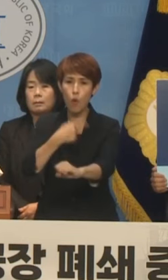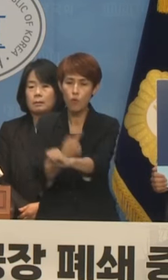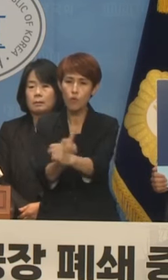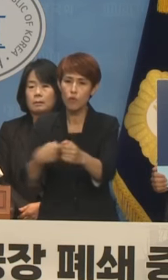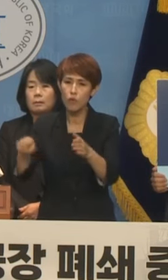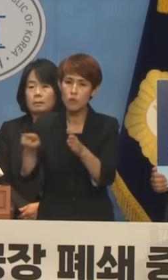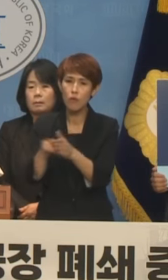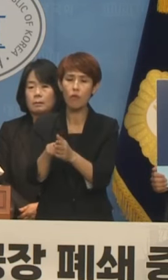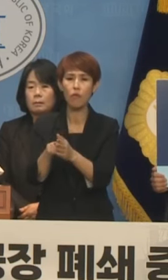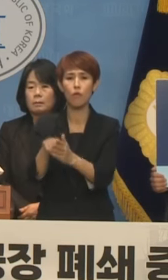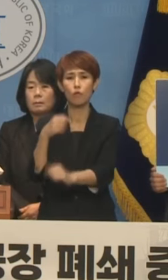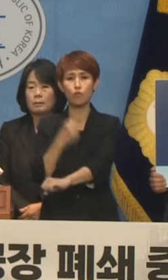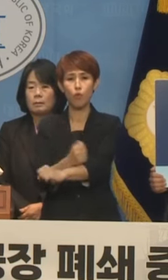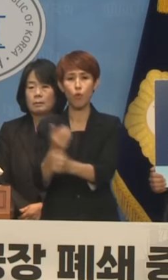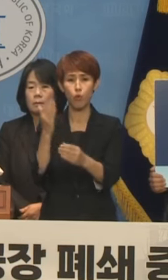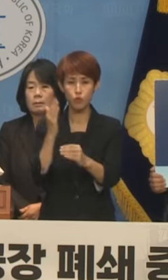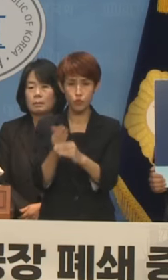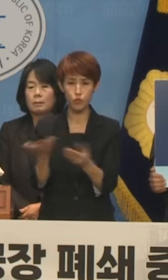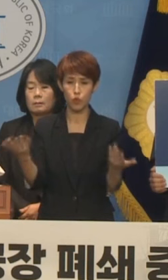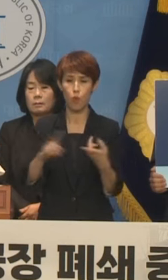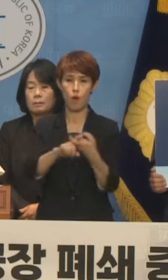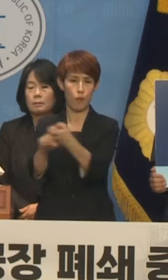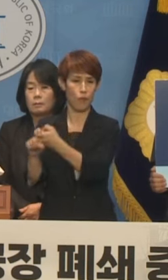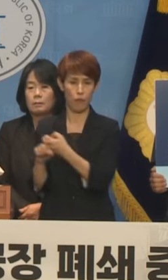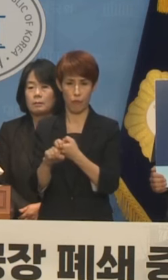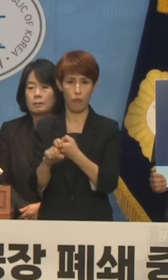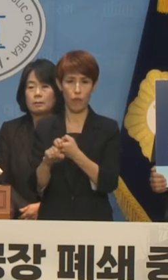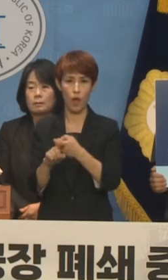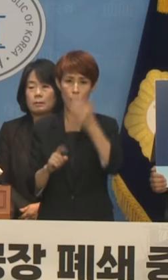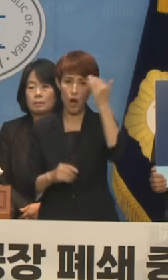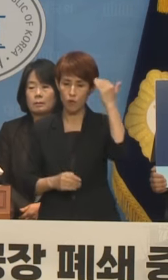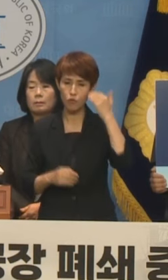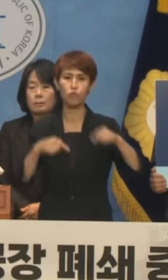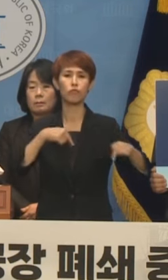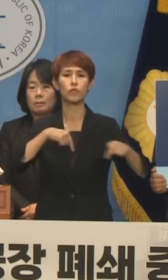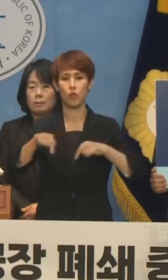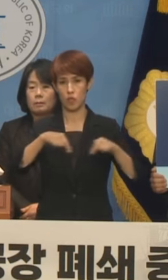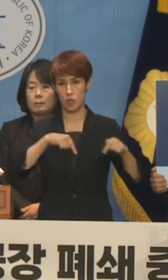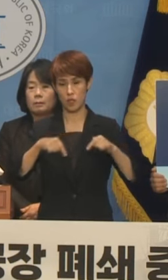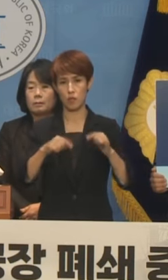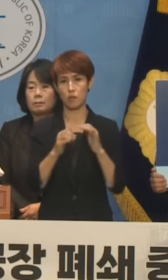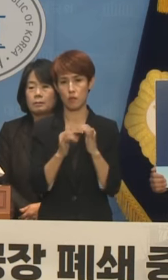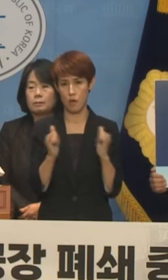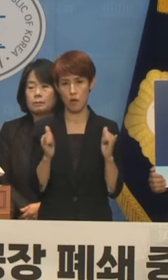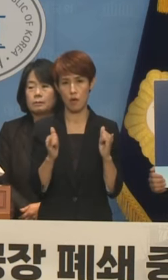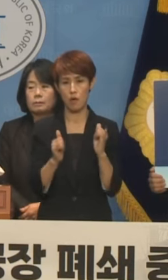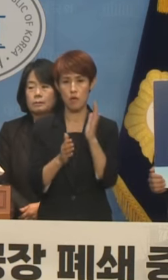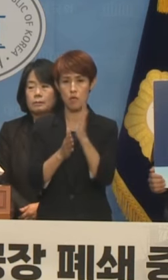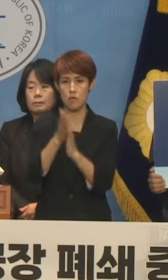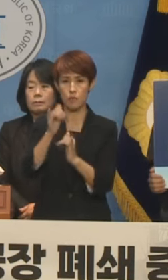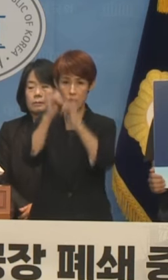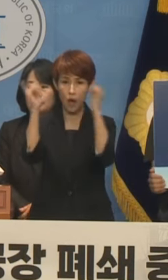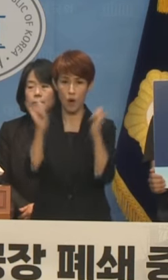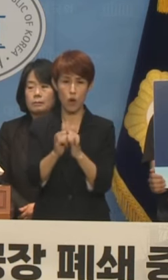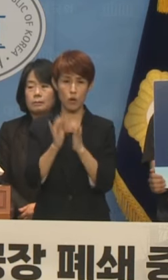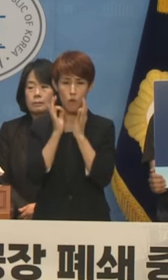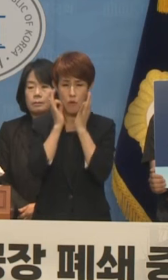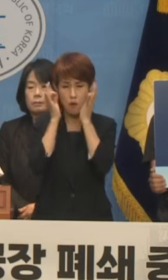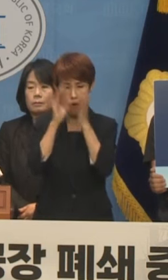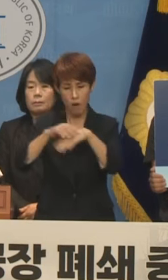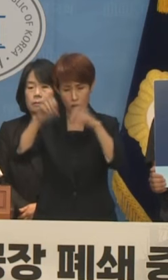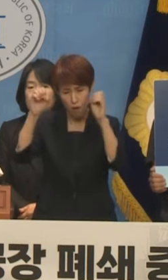있는 말레베어 조합원들과 국내외 정치권, 시민사회의 노력을 물거품으로 만들 수